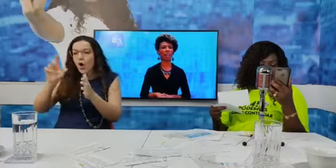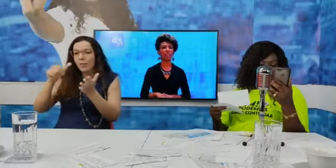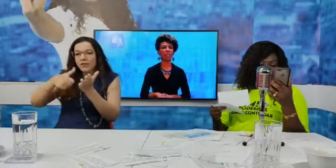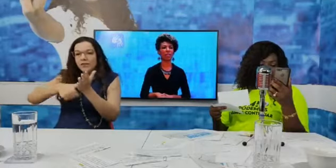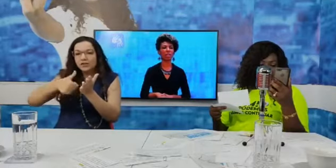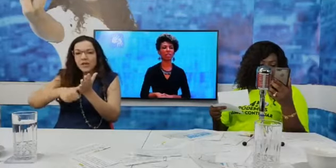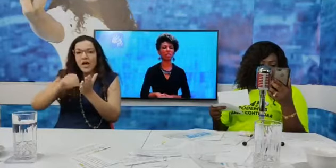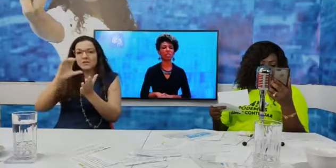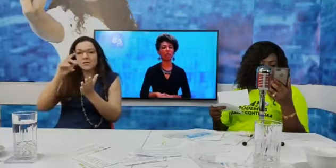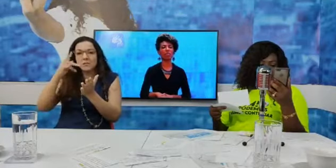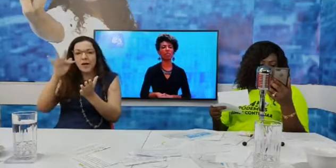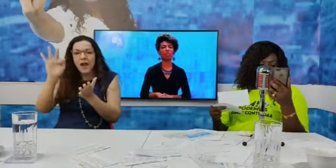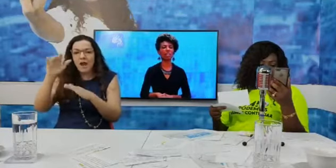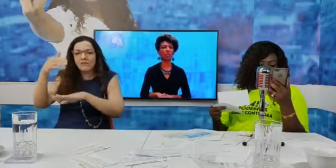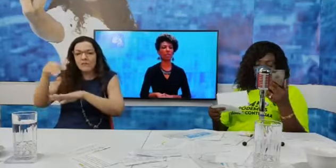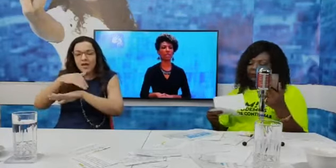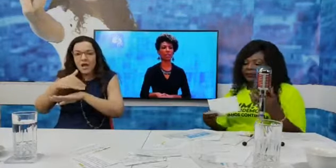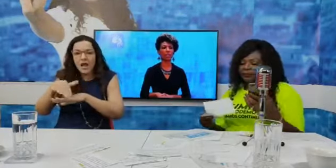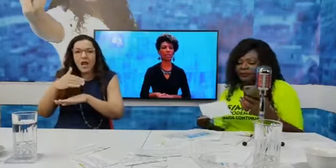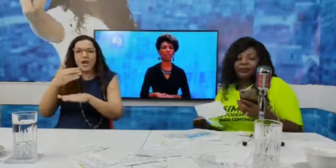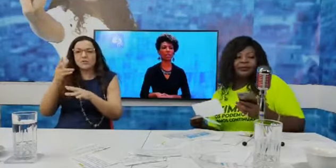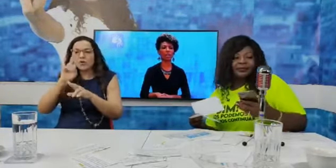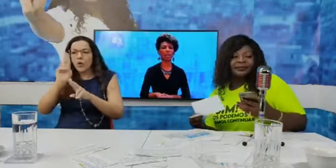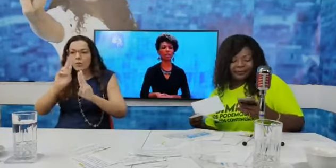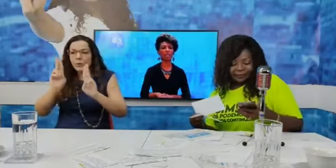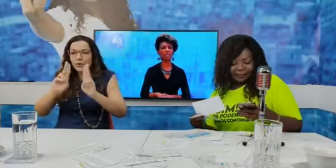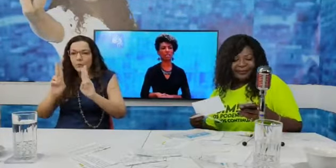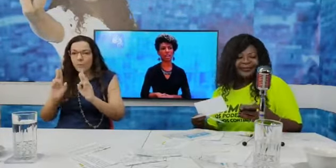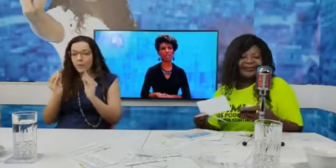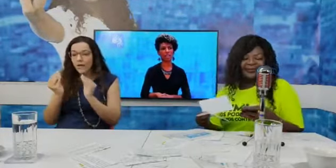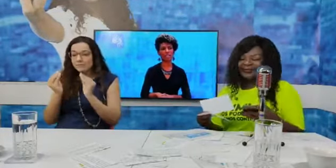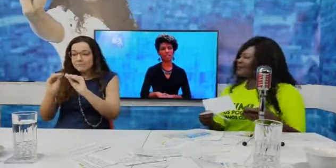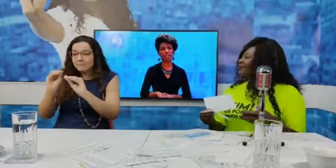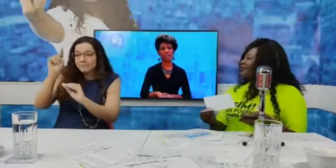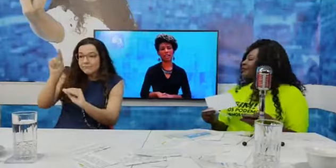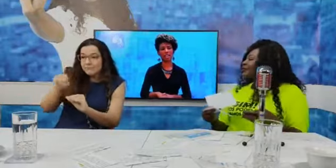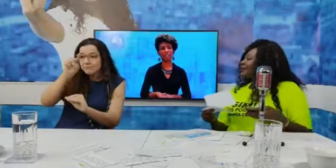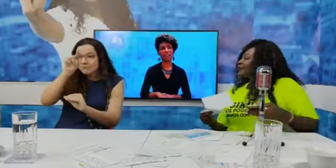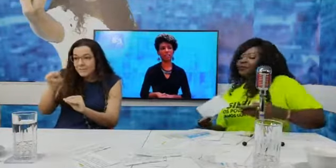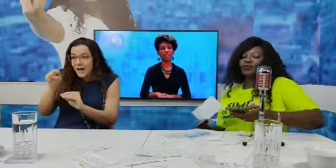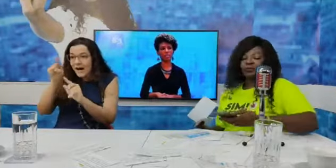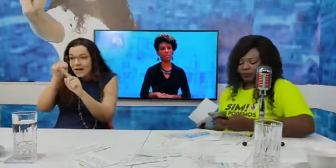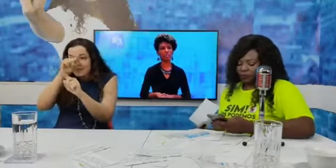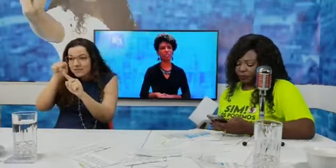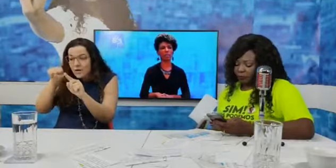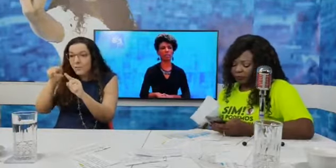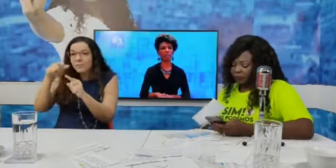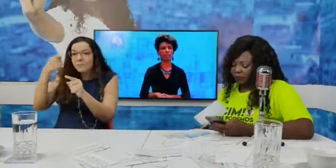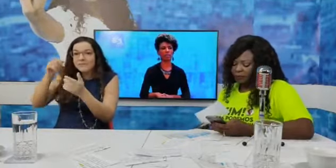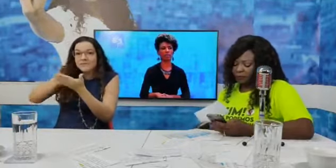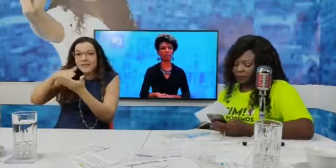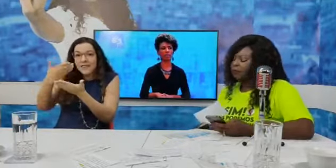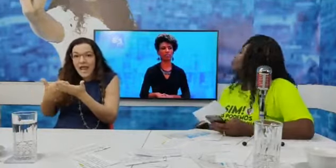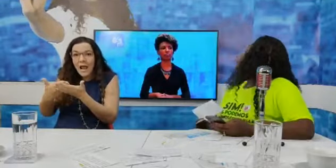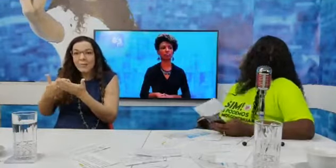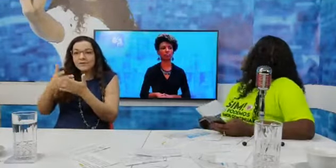vai, realmente, um escrivão, por exemplo, como é que vai colocar todas as informações pessoais da